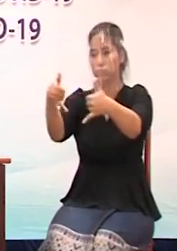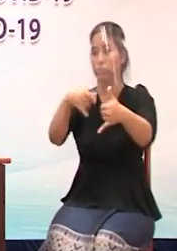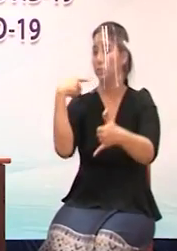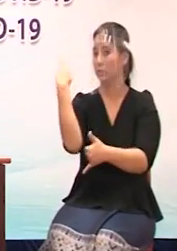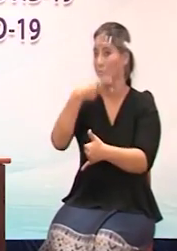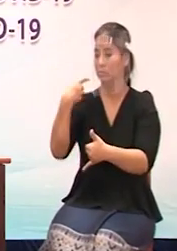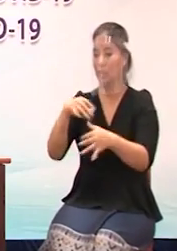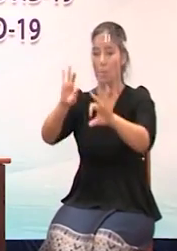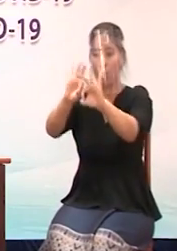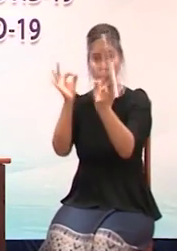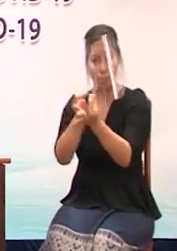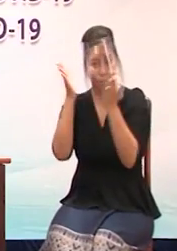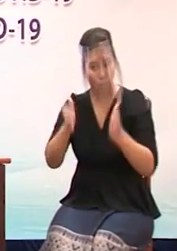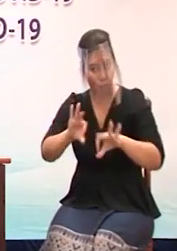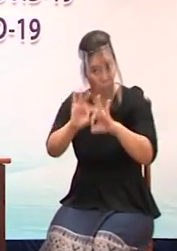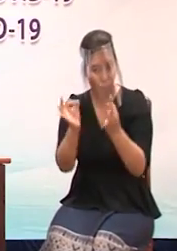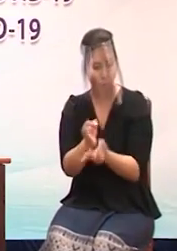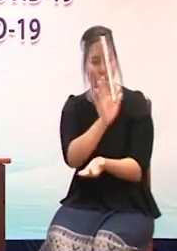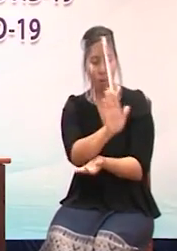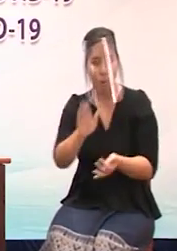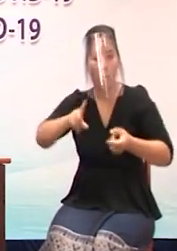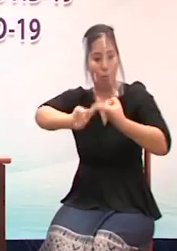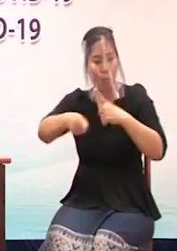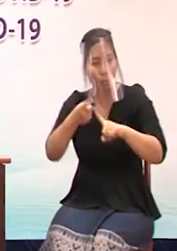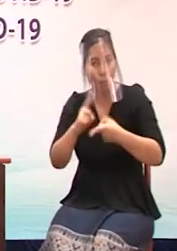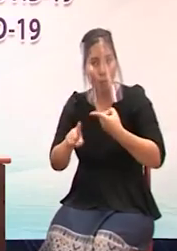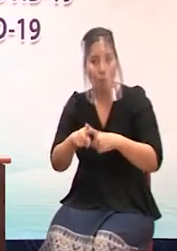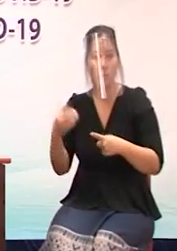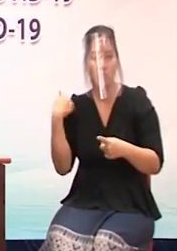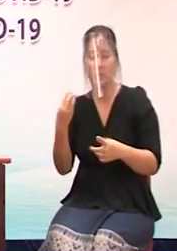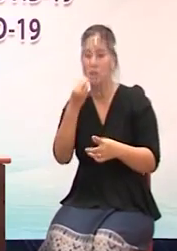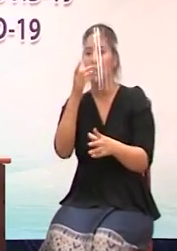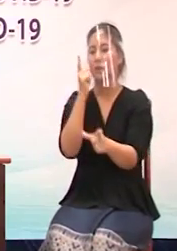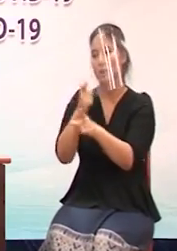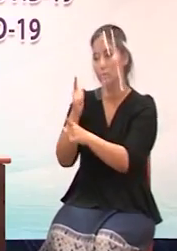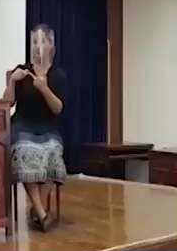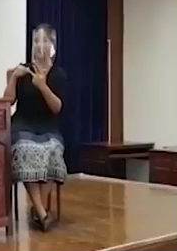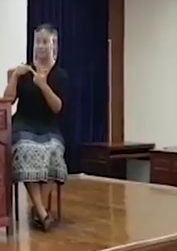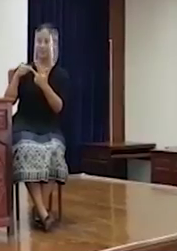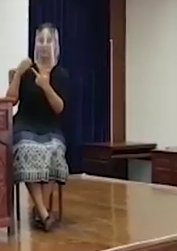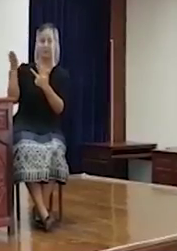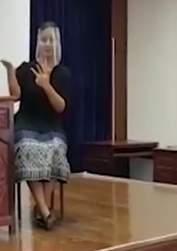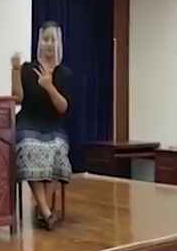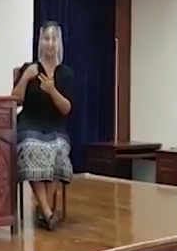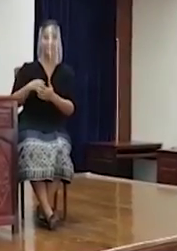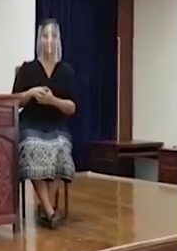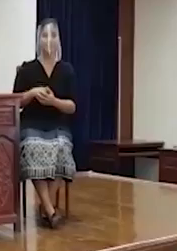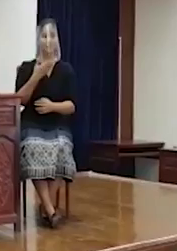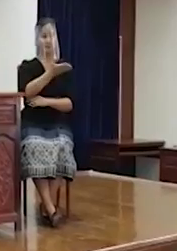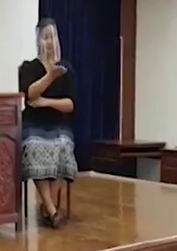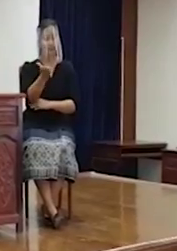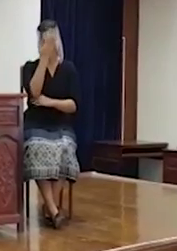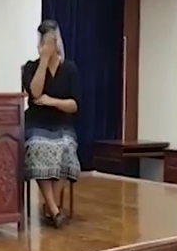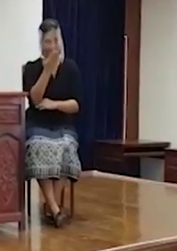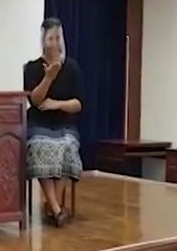แม้นคนในครอบครัวเนาะหมู่เพื่อนอยู่ในงานพบปะสังสรรค์นั่น ปัจจุบันทั่วประเท